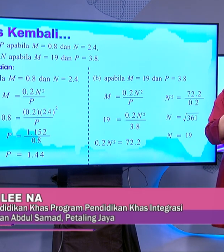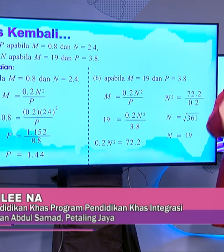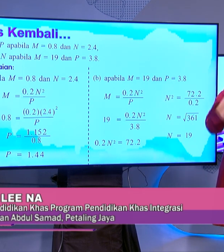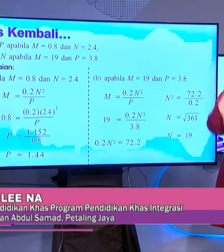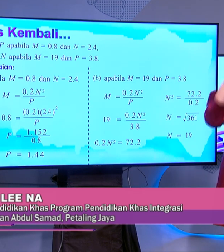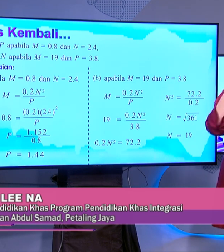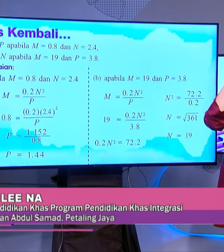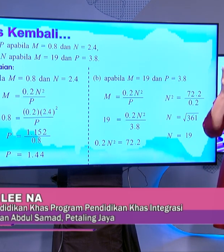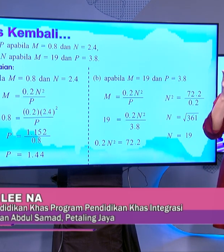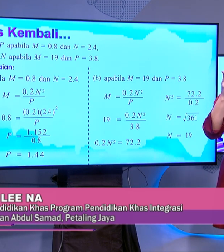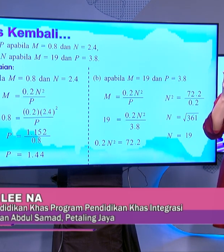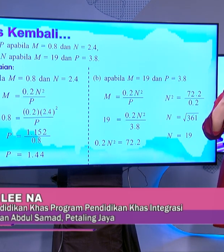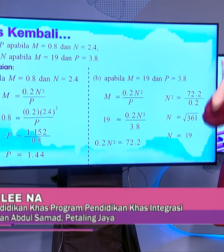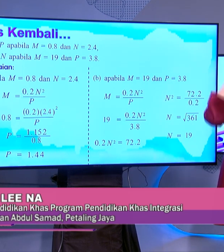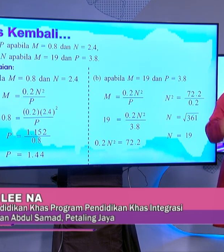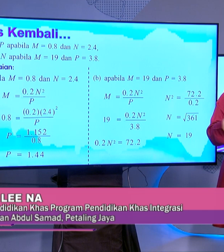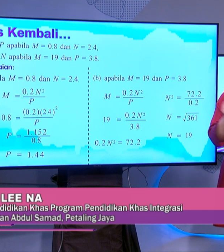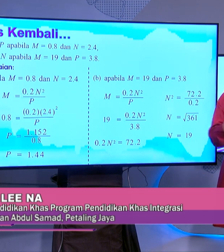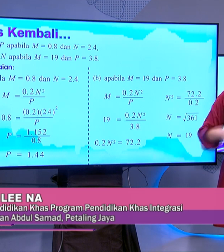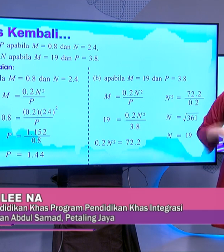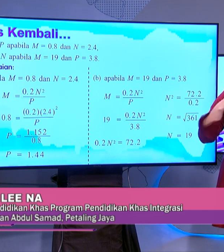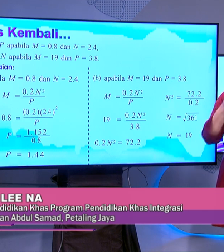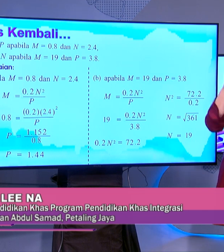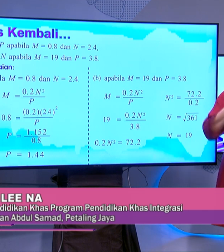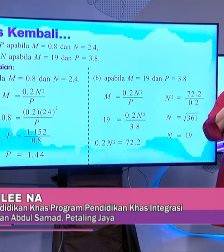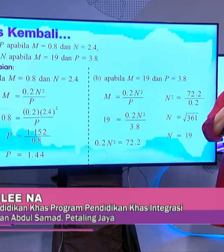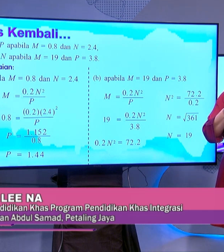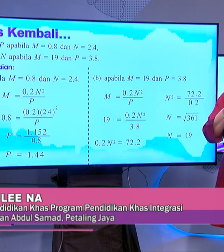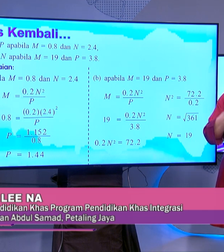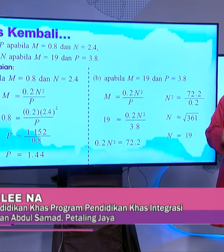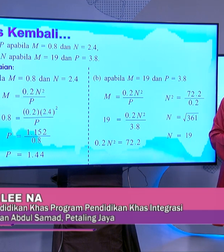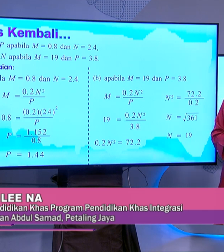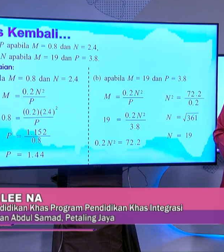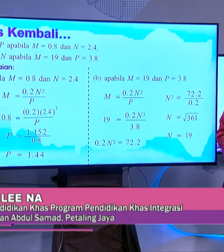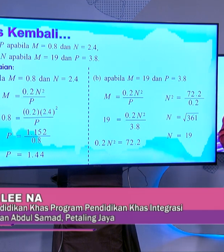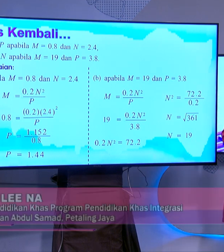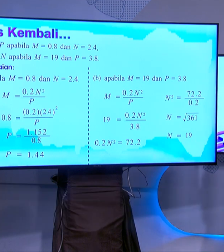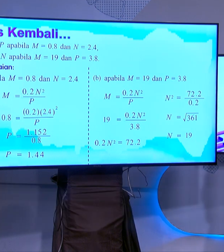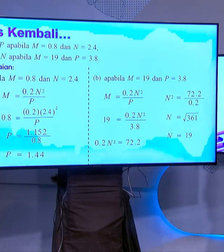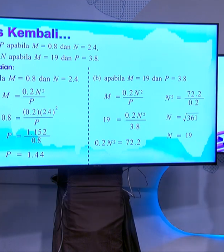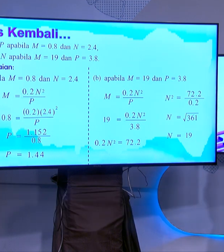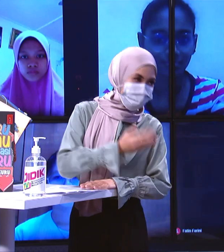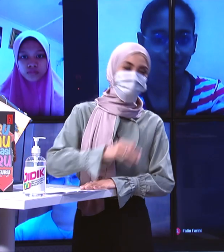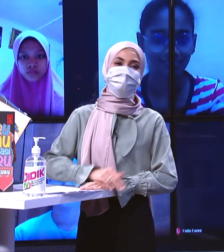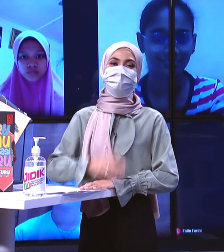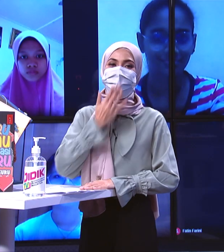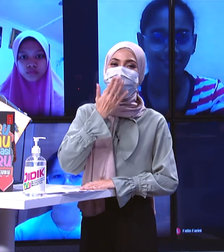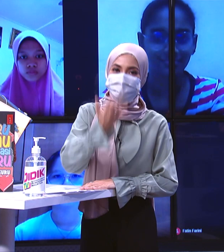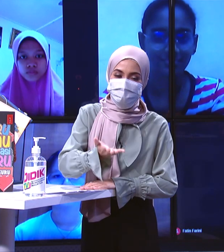anda akan paham yakin dengan diri Anda Baiklah terima kasih sekali nanti Makasih